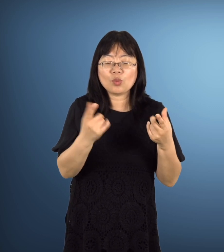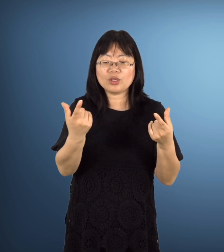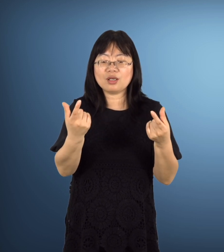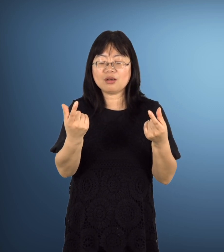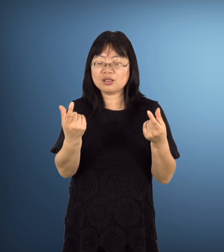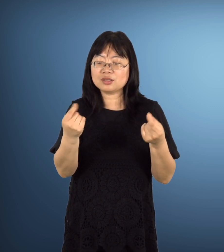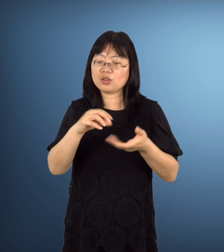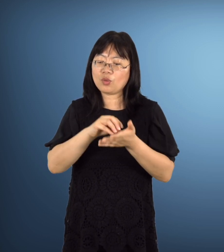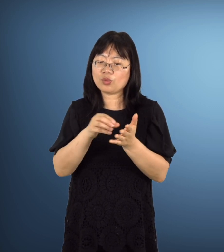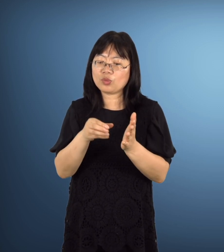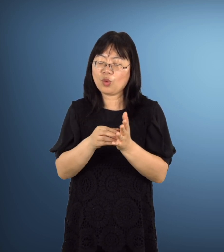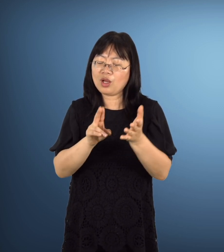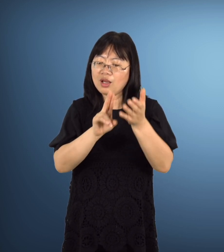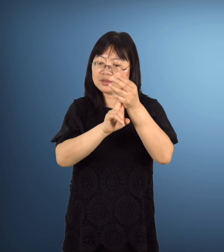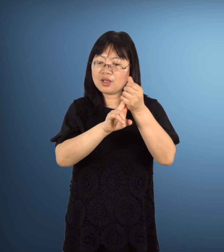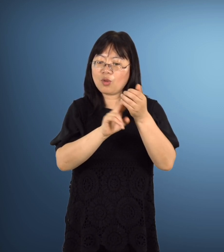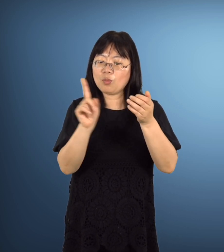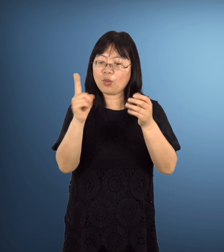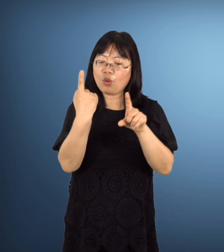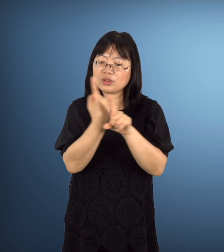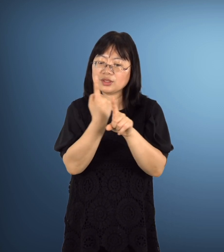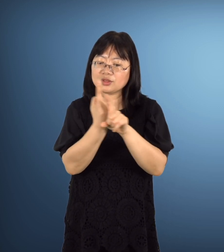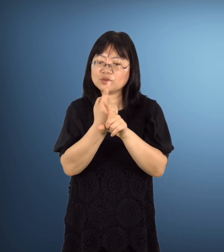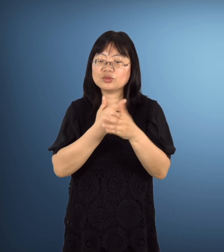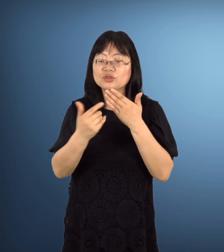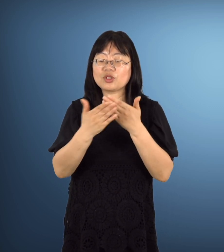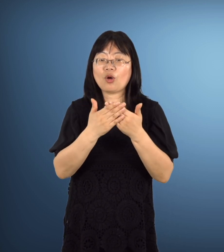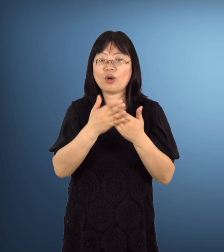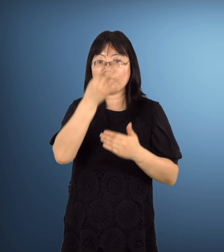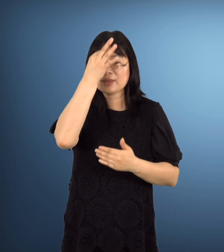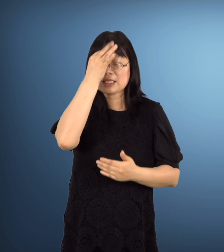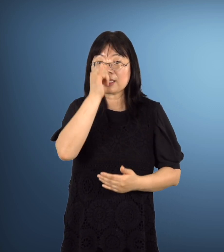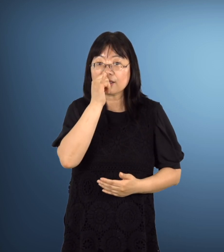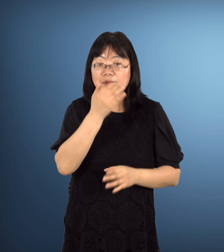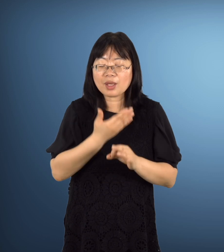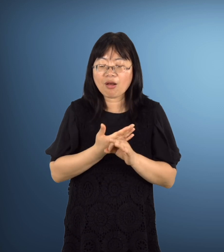이런 정도의 기적과 치유를 하는 사람들은